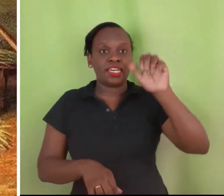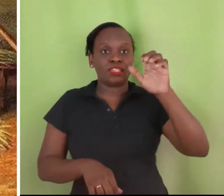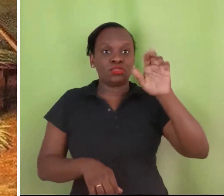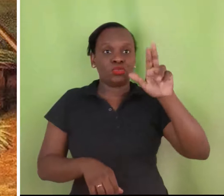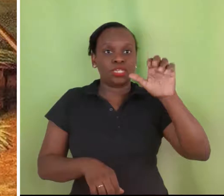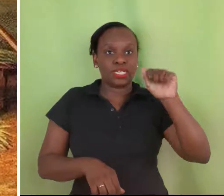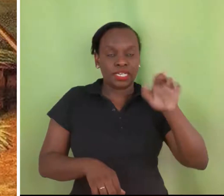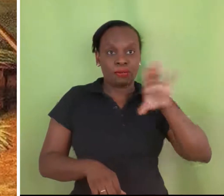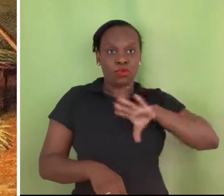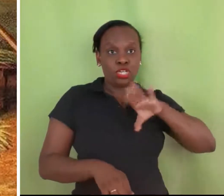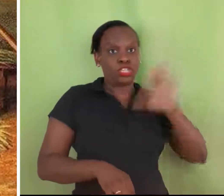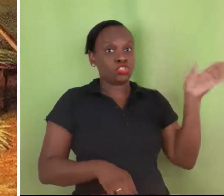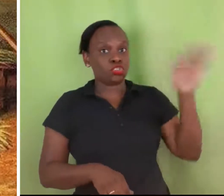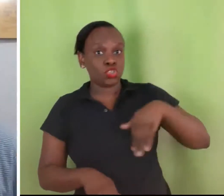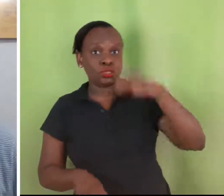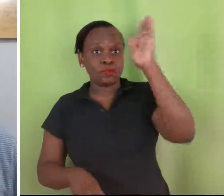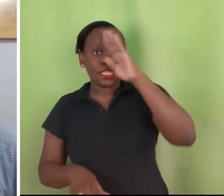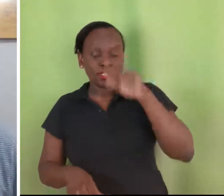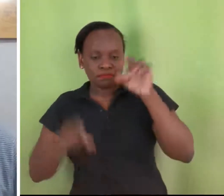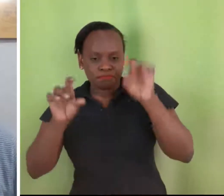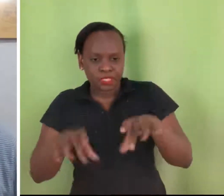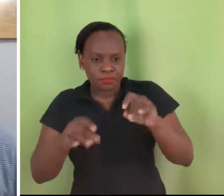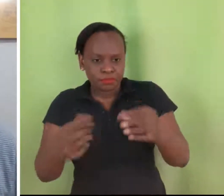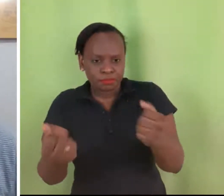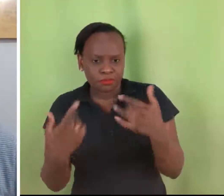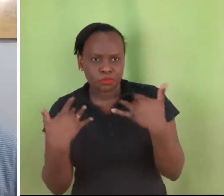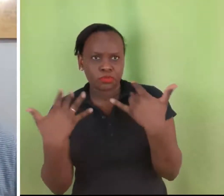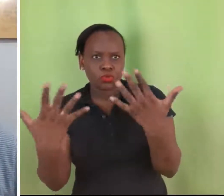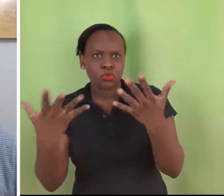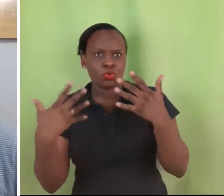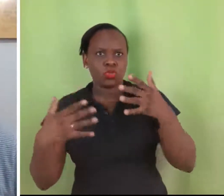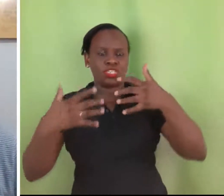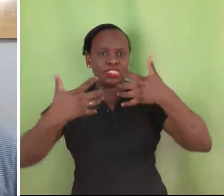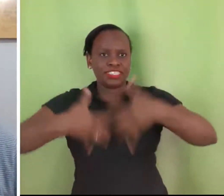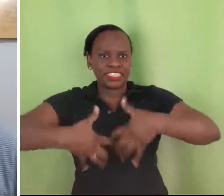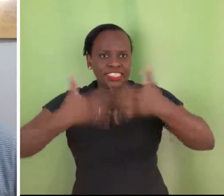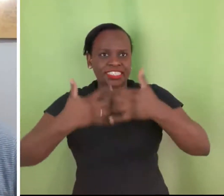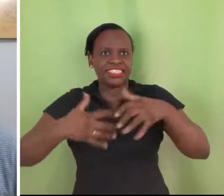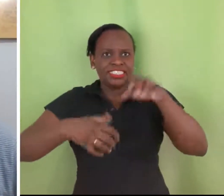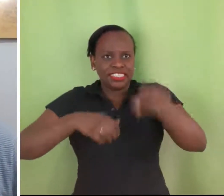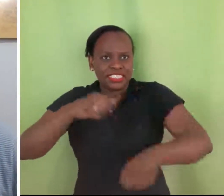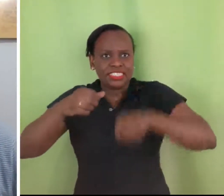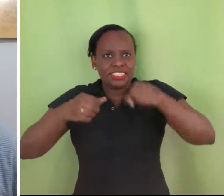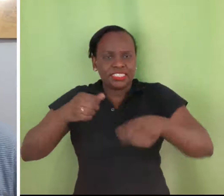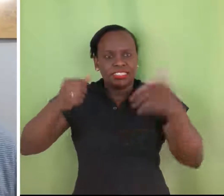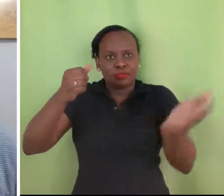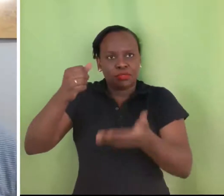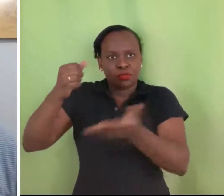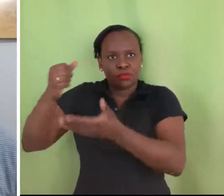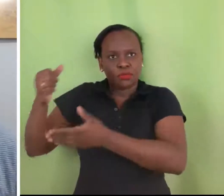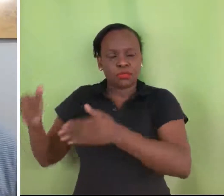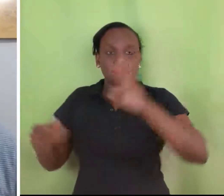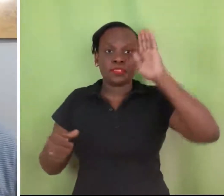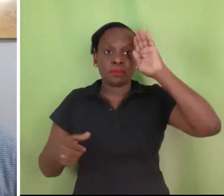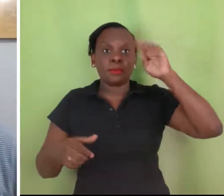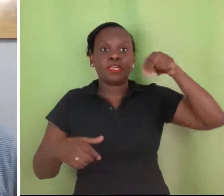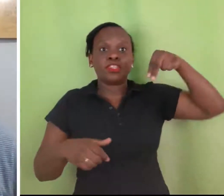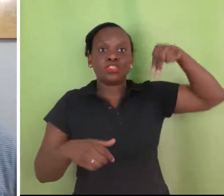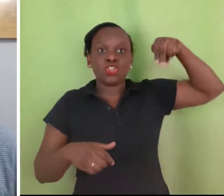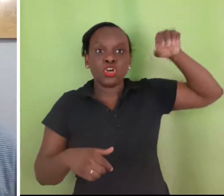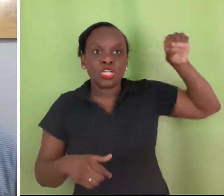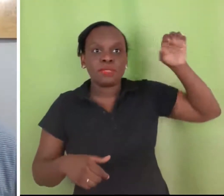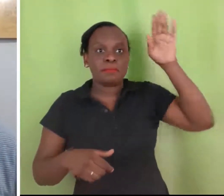para o Brasil, né, para ser plantado nos chamados engenhos, principalmente nos engenhos que ficavam localizados no nordeste